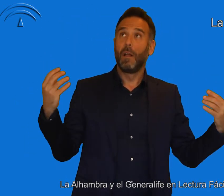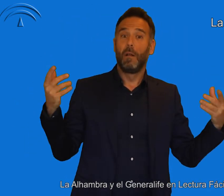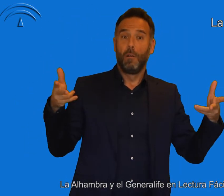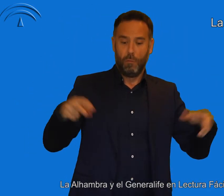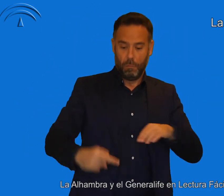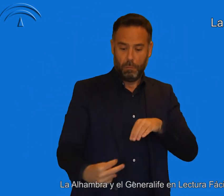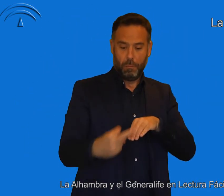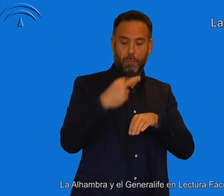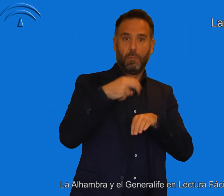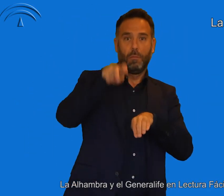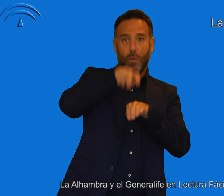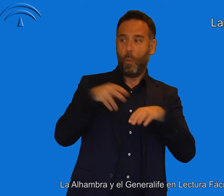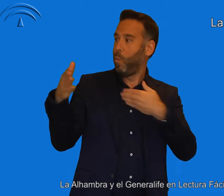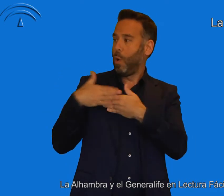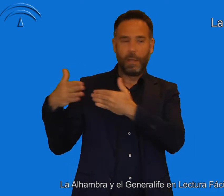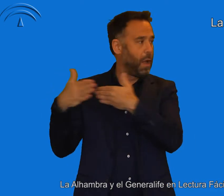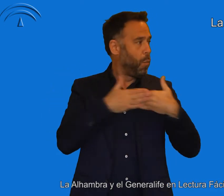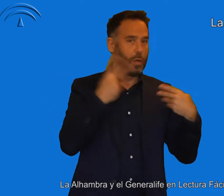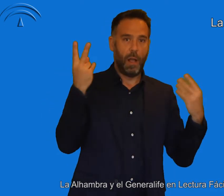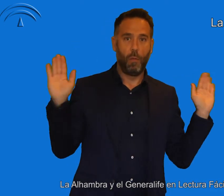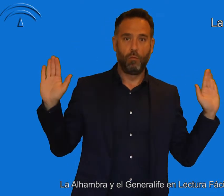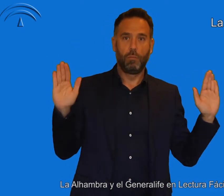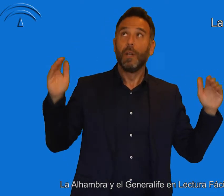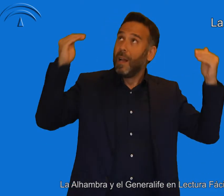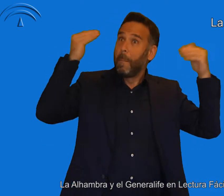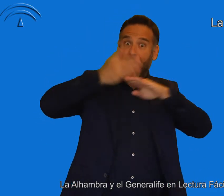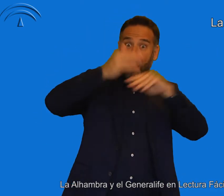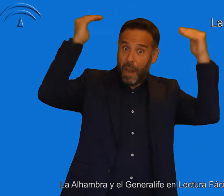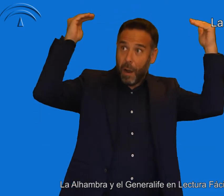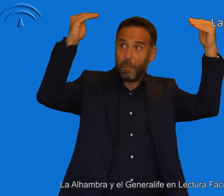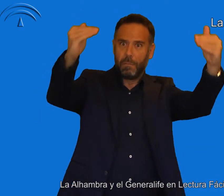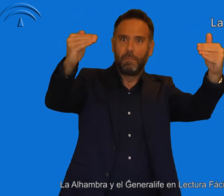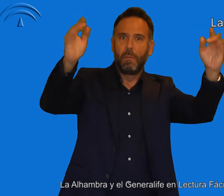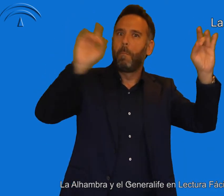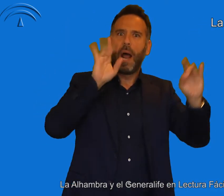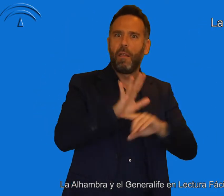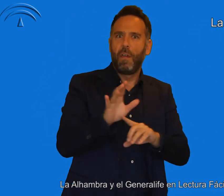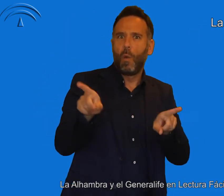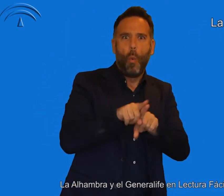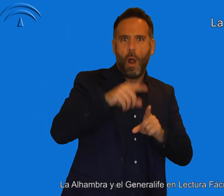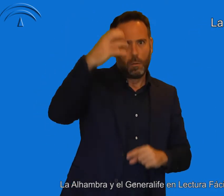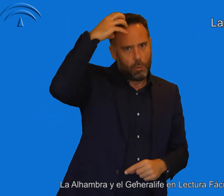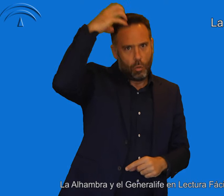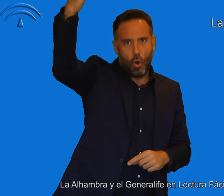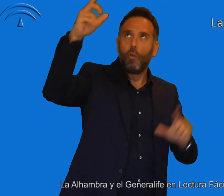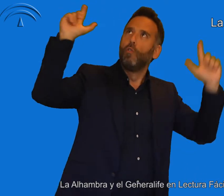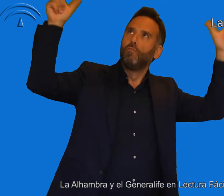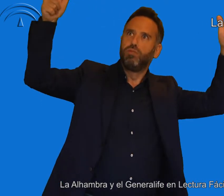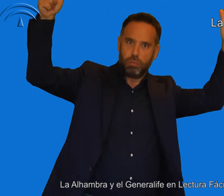de la fachada, entre las 2 puertas sobre la escalinata. El gran alero del tejado lo protegía, como